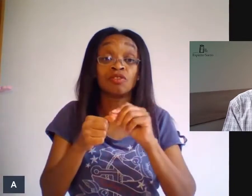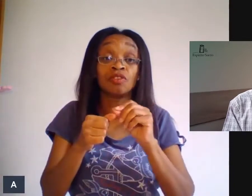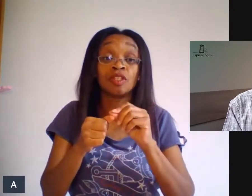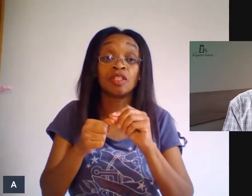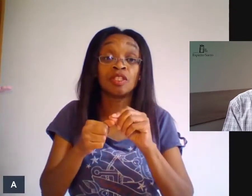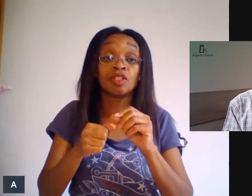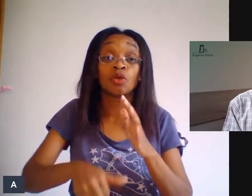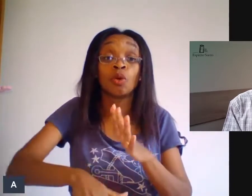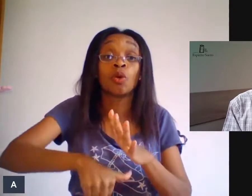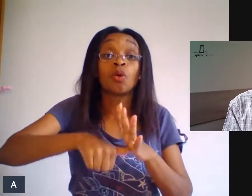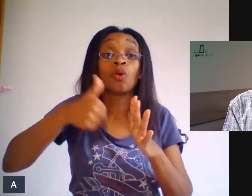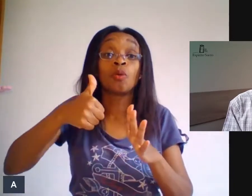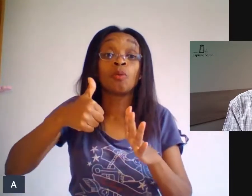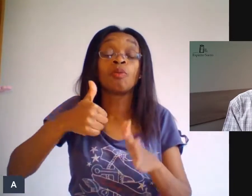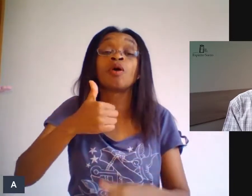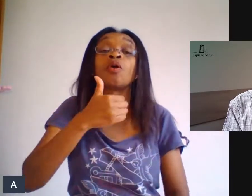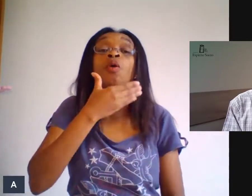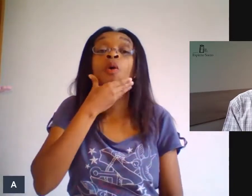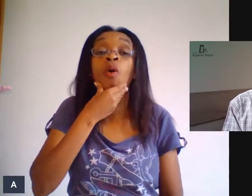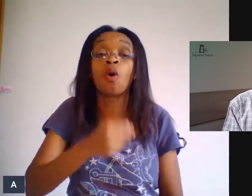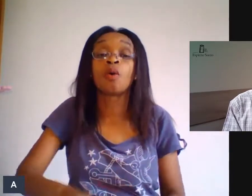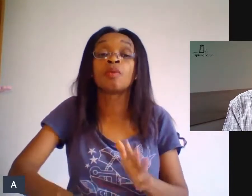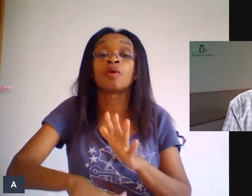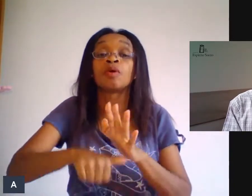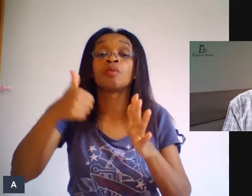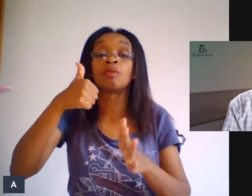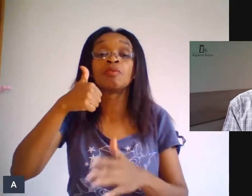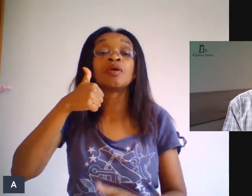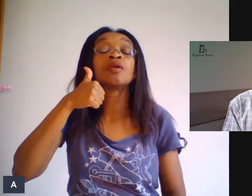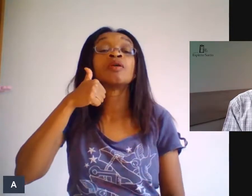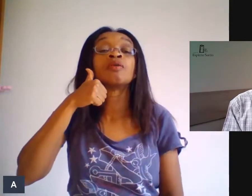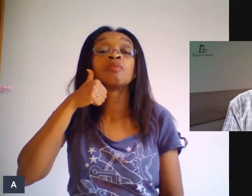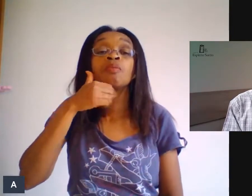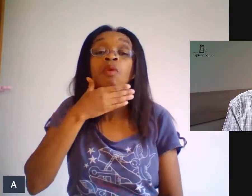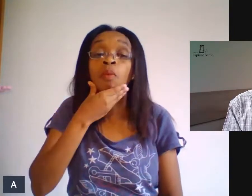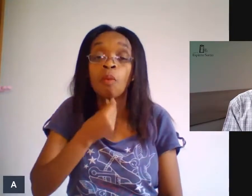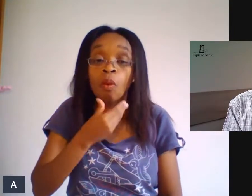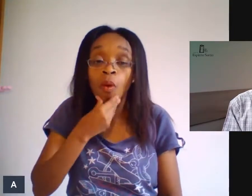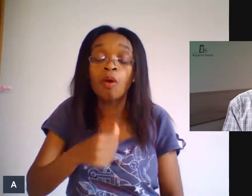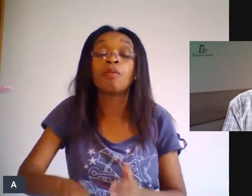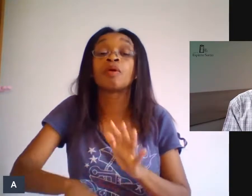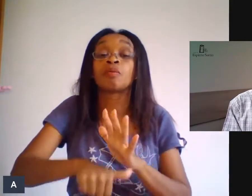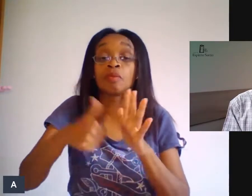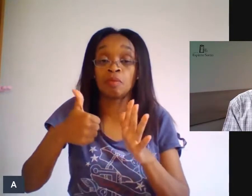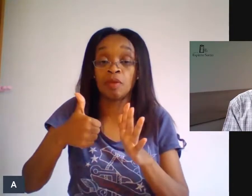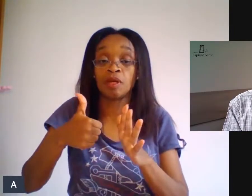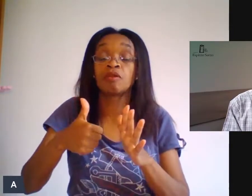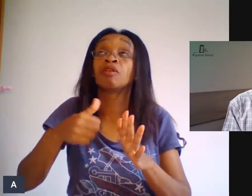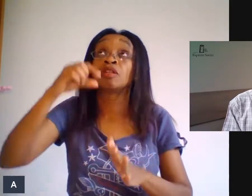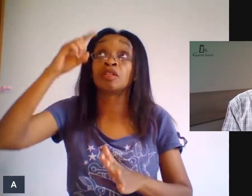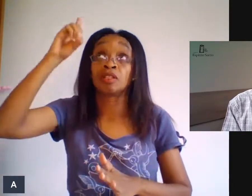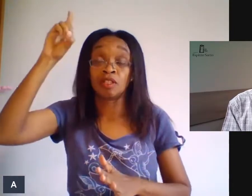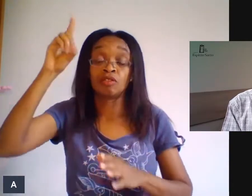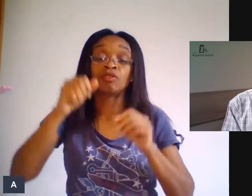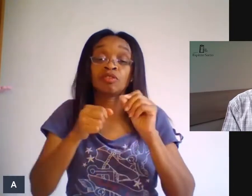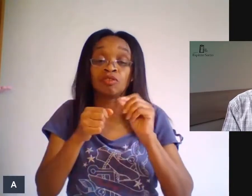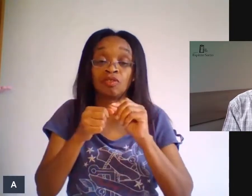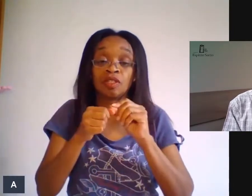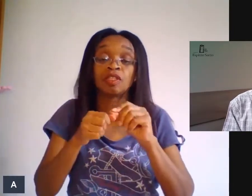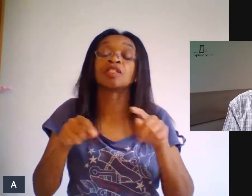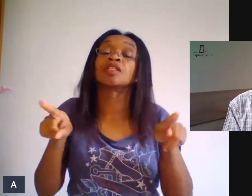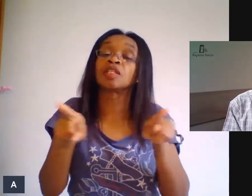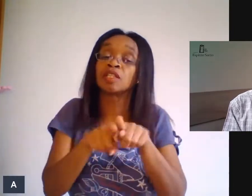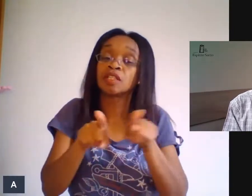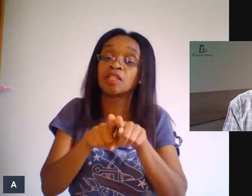como esposos e os uniu para toda a vida. Deste modo, Deus instituiu o